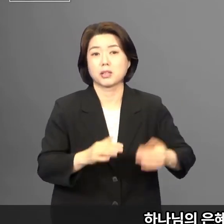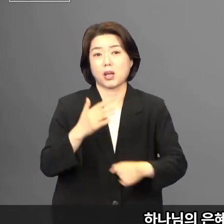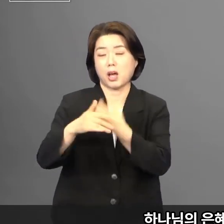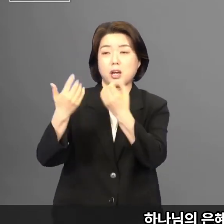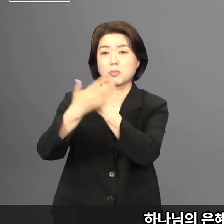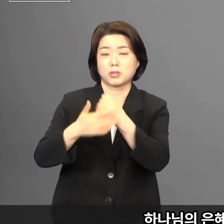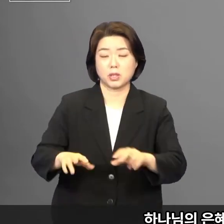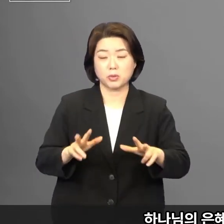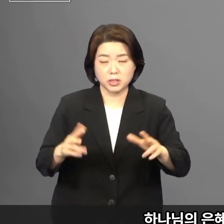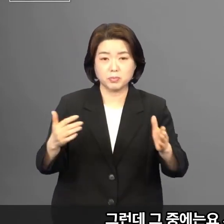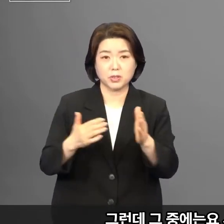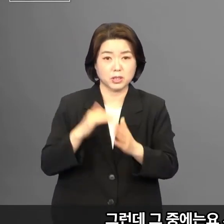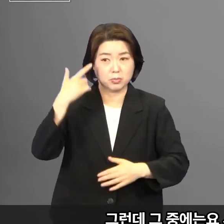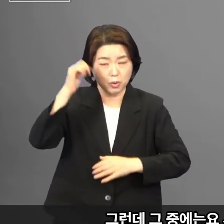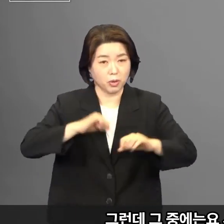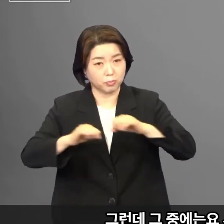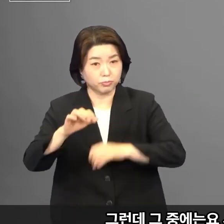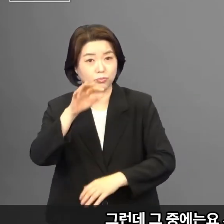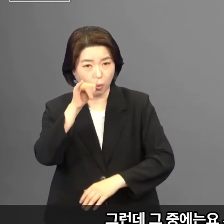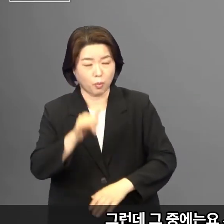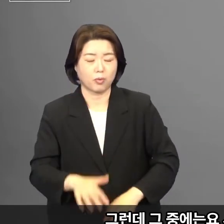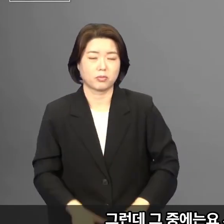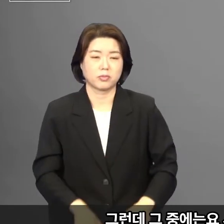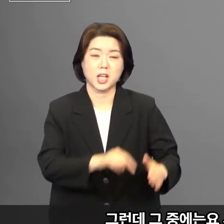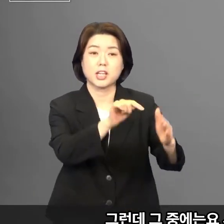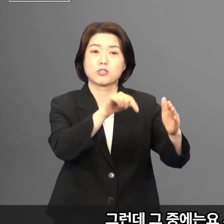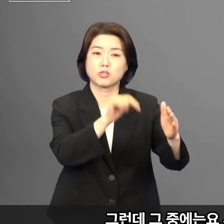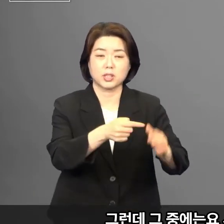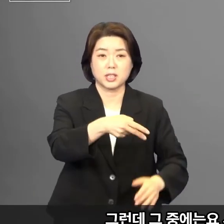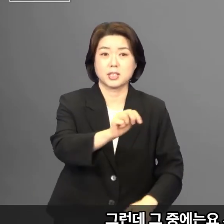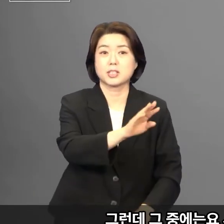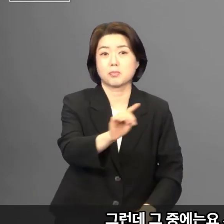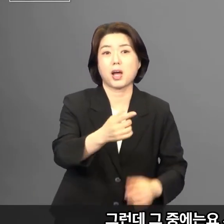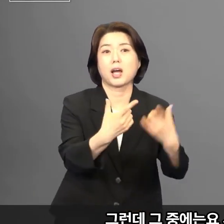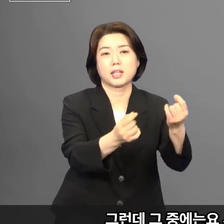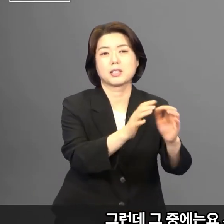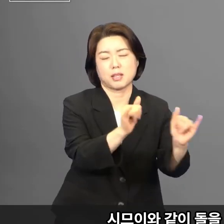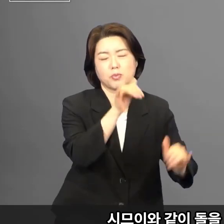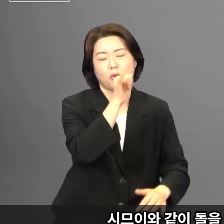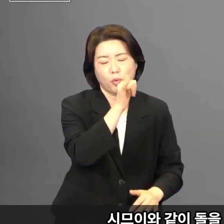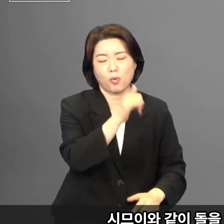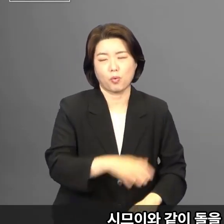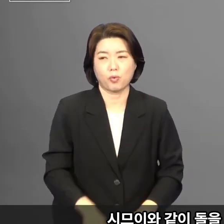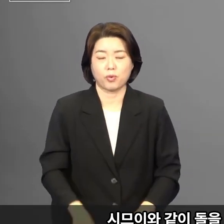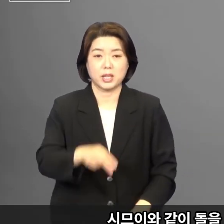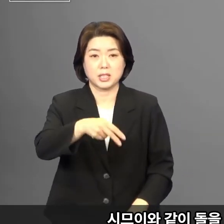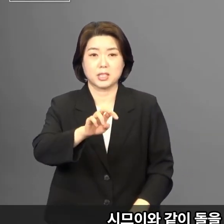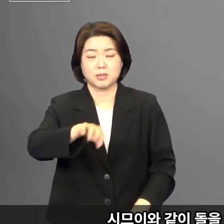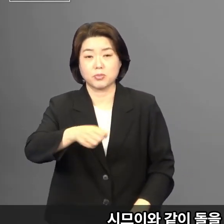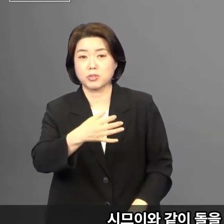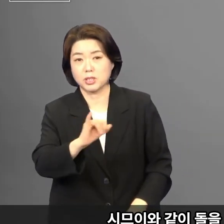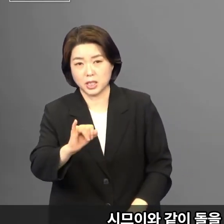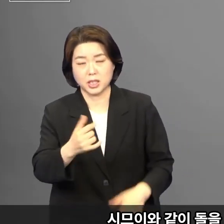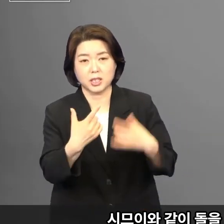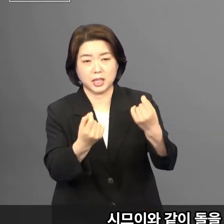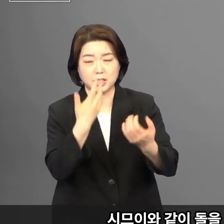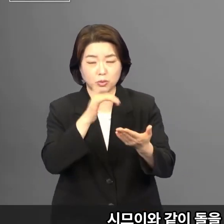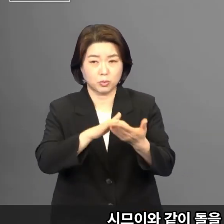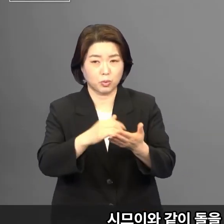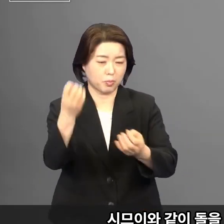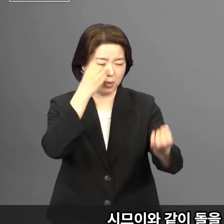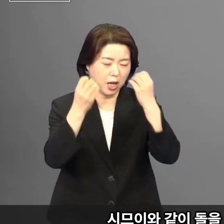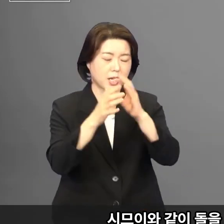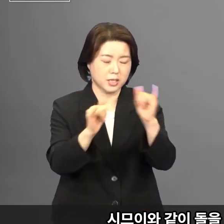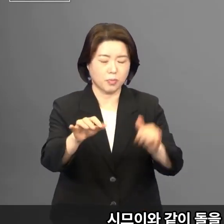은혜로 목회를 해왔어요. 자, 그런데 그 중에는요, 시바와 같은 사람도 있었고, 시므에와 같이 돌을 던지는